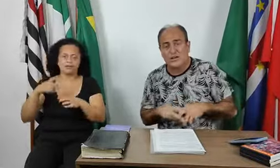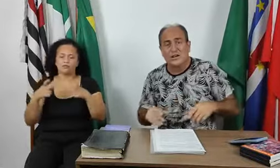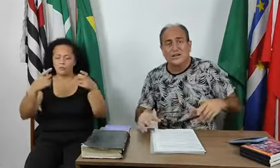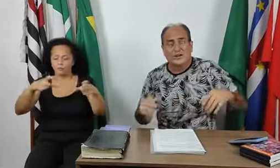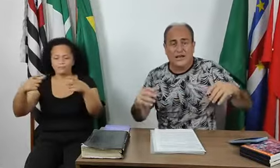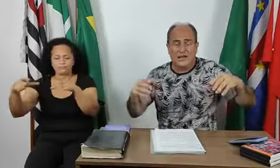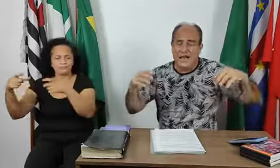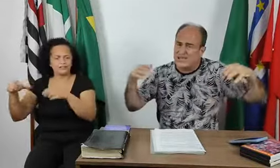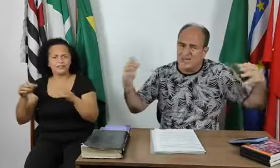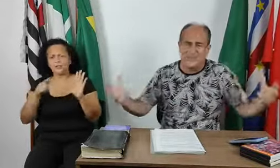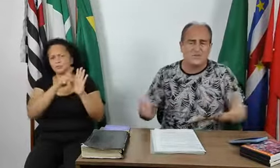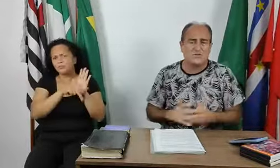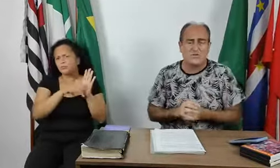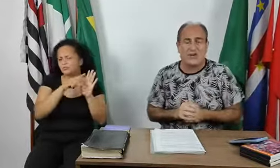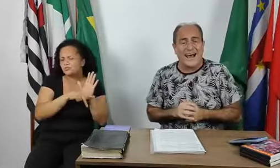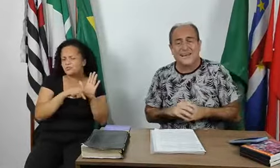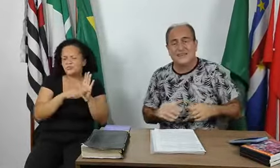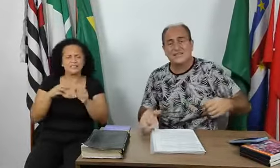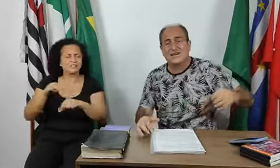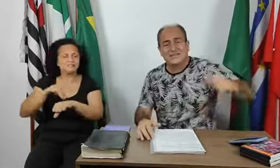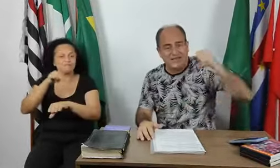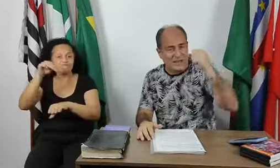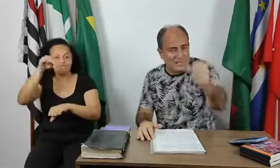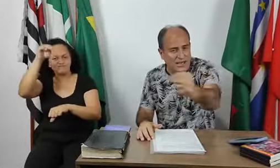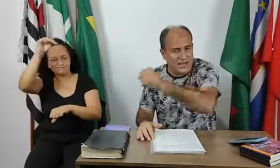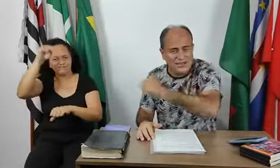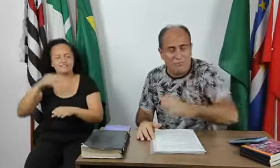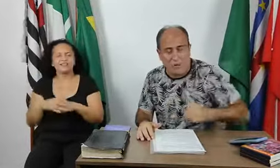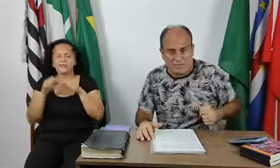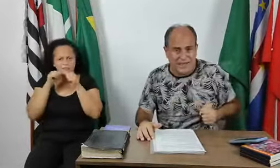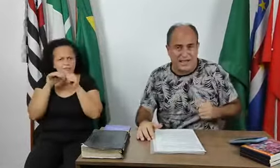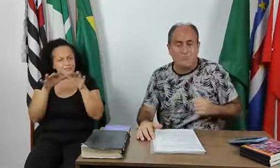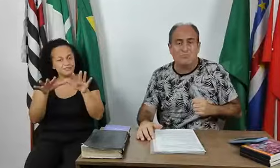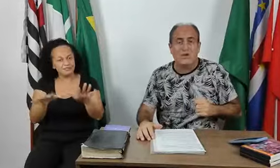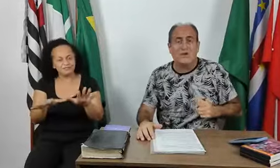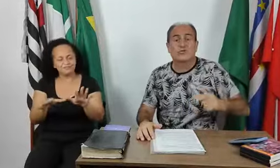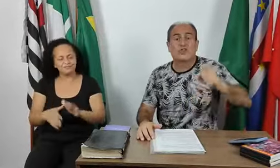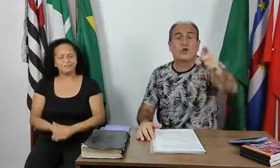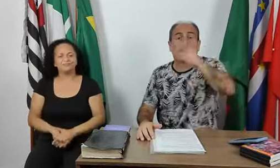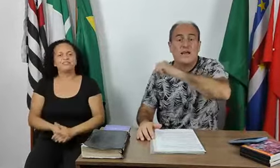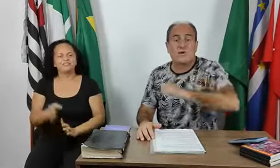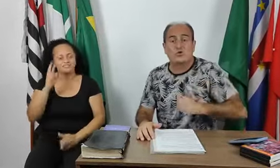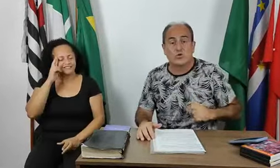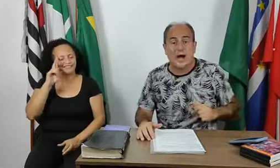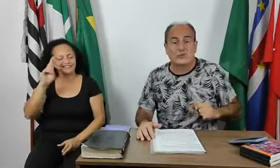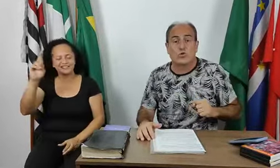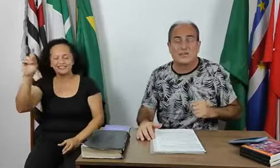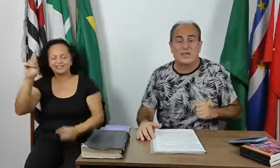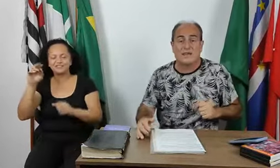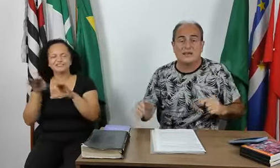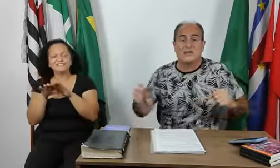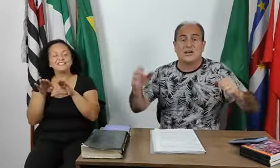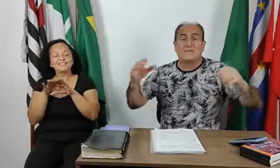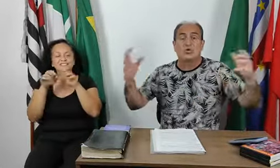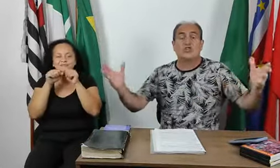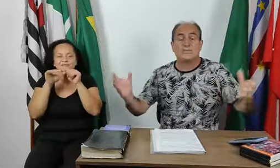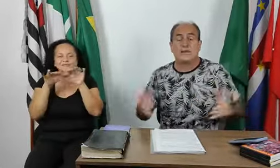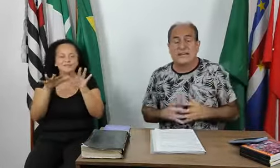missionários, né? Agências missionárias. Semeie nessa boa terra e o Senhor vai abençoar a tua